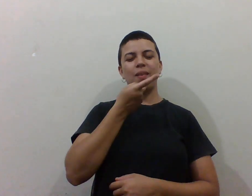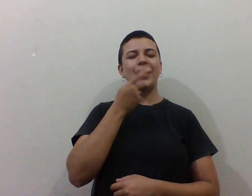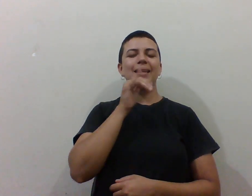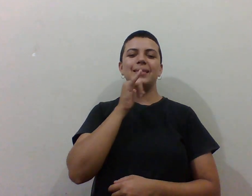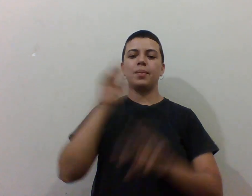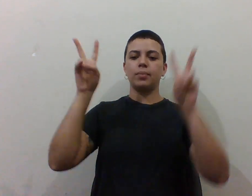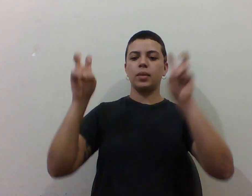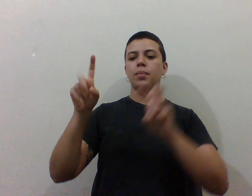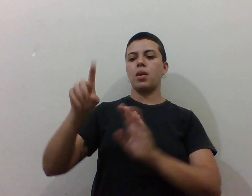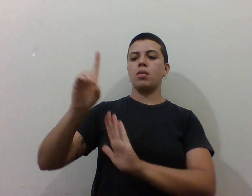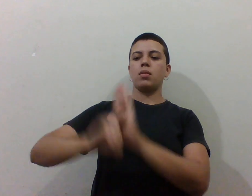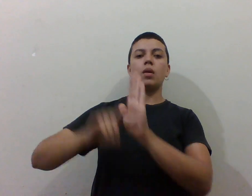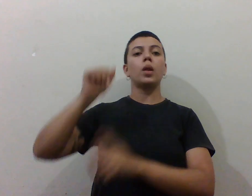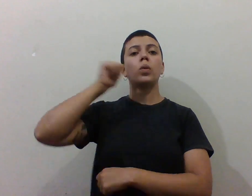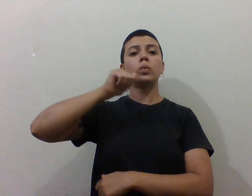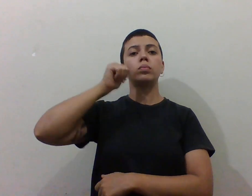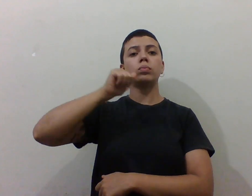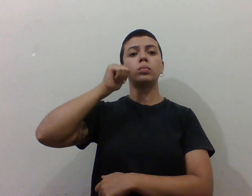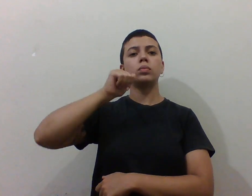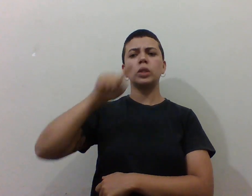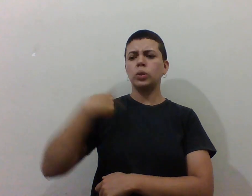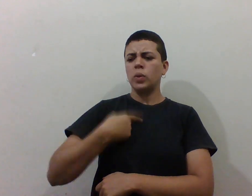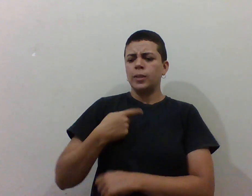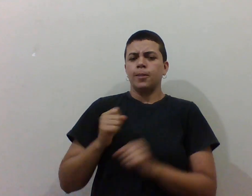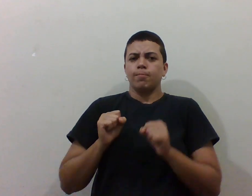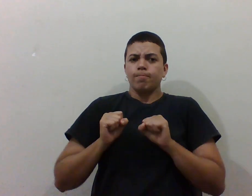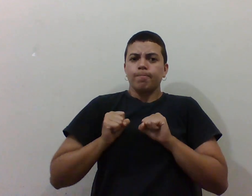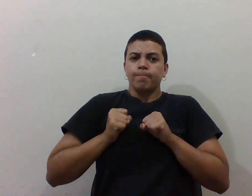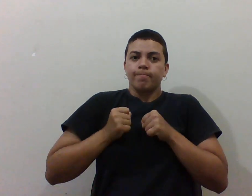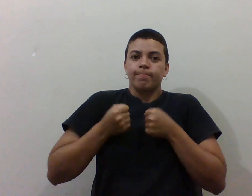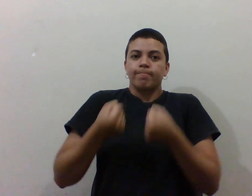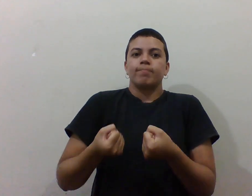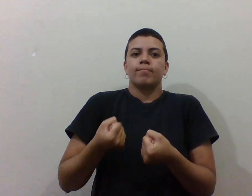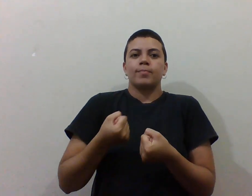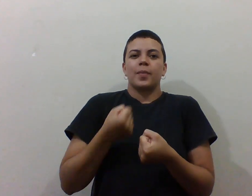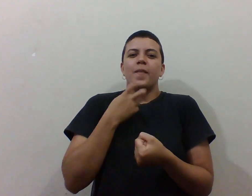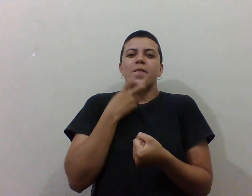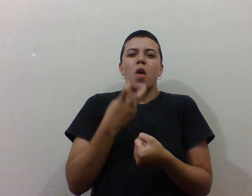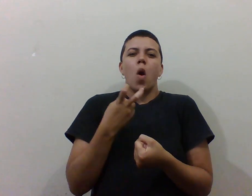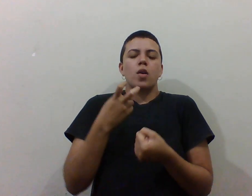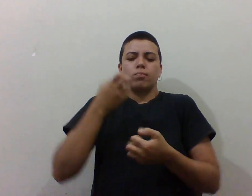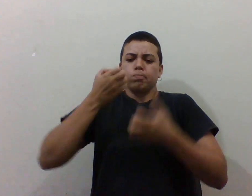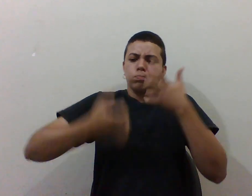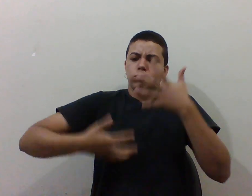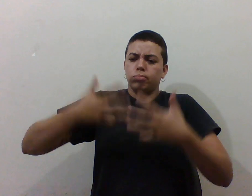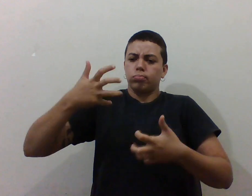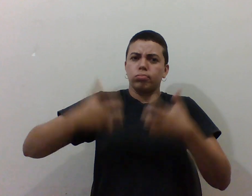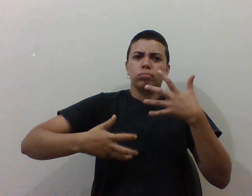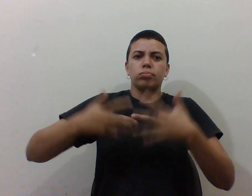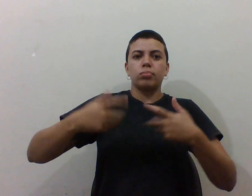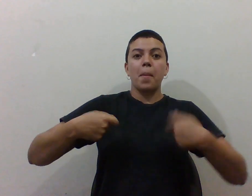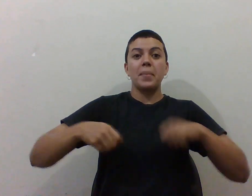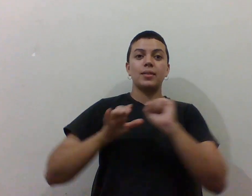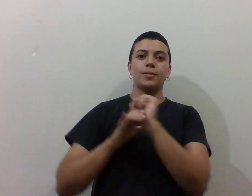a gente tende a se esforçar muito em uma argumentação, ou seja, a gente tem um ônus argumentativo para tentar